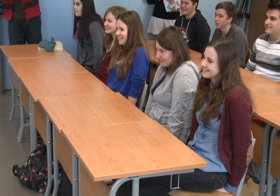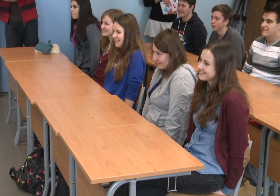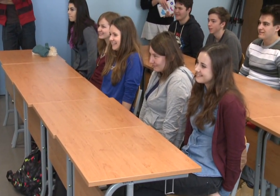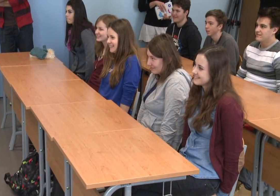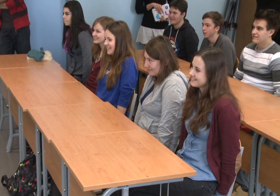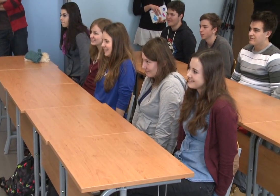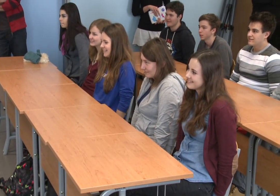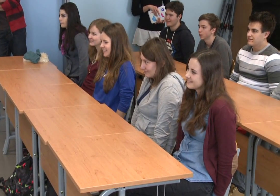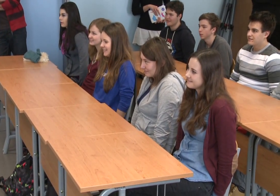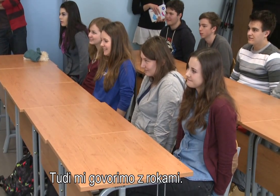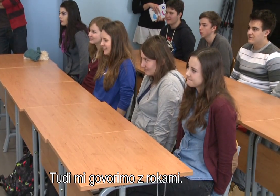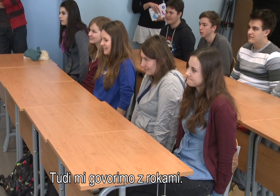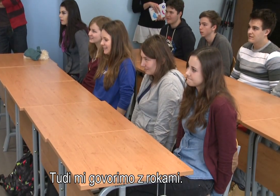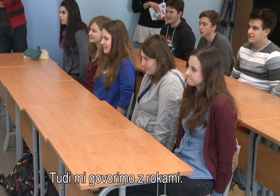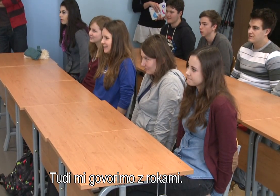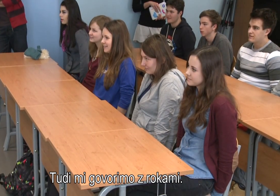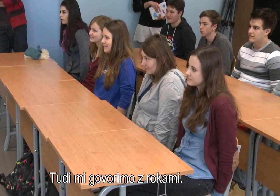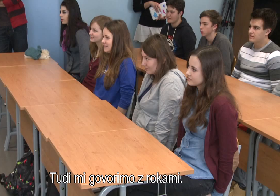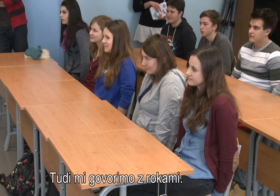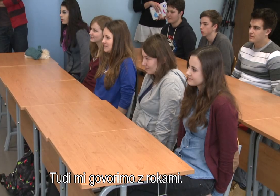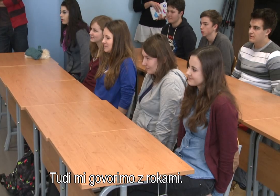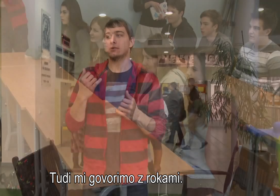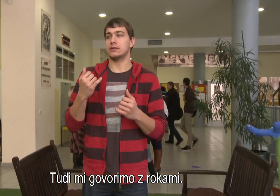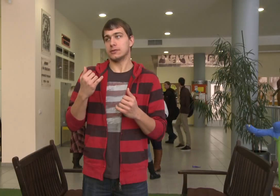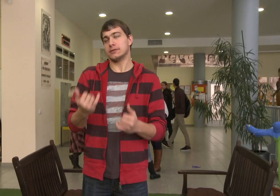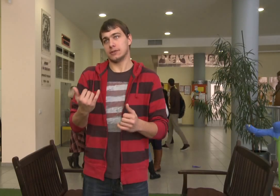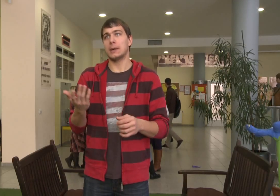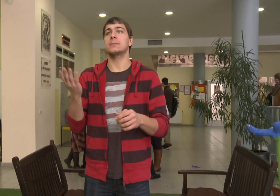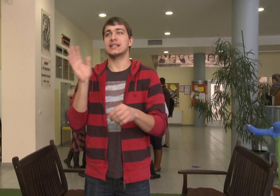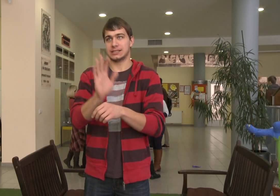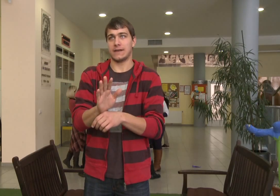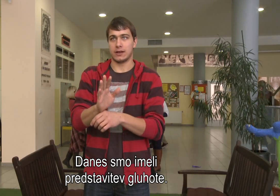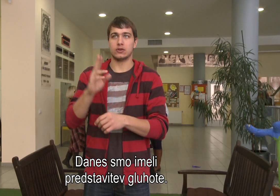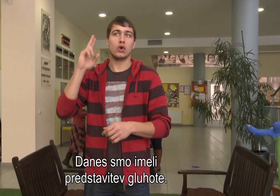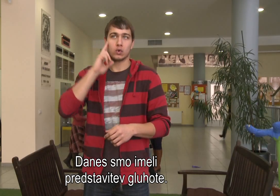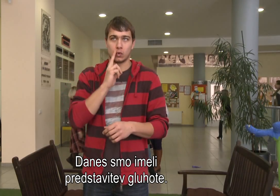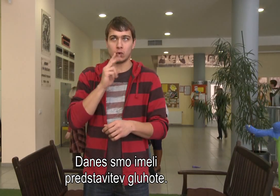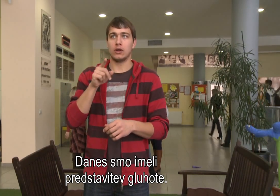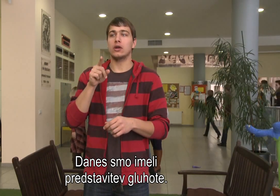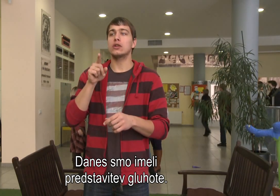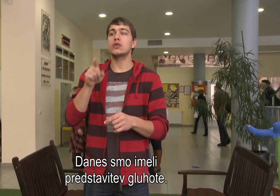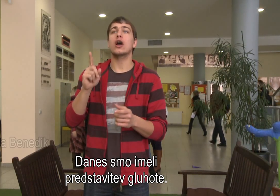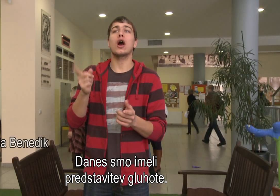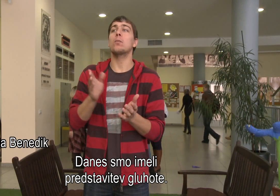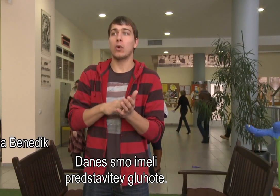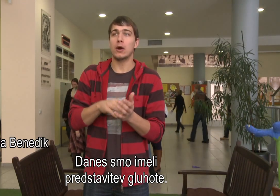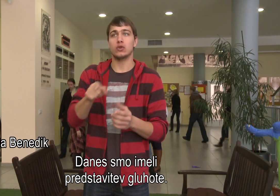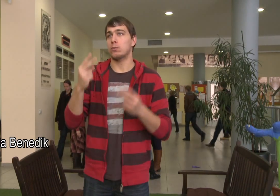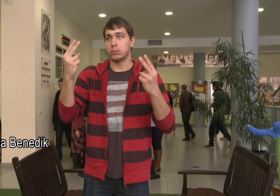Tako, delamo z rokami, tudi otroku pokažemo z rokami. Danes smo imeli na drugi gimnaziji predstavitev in